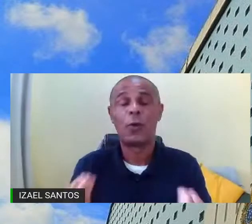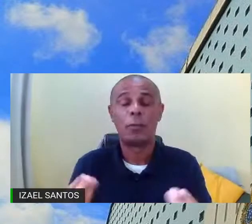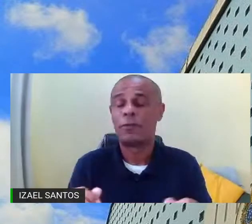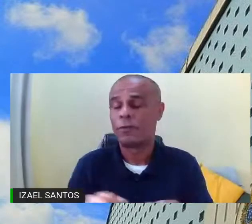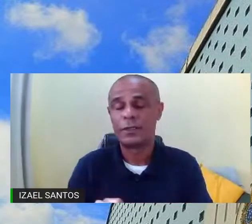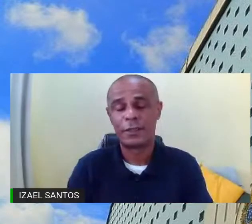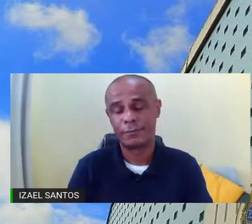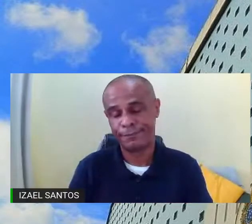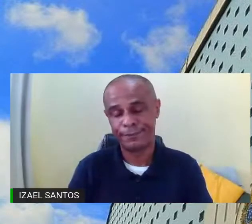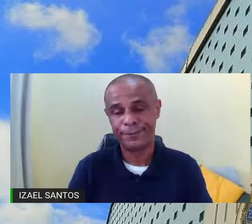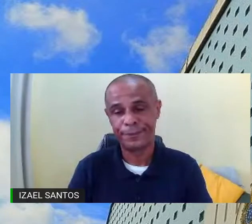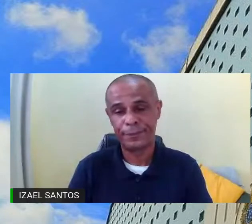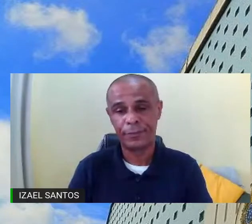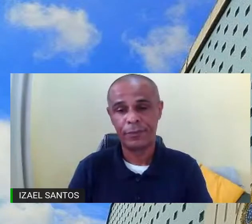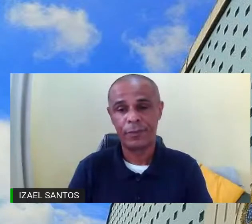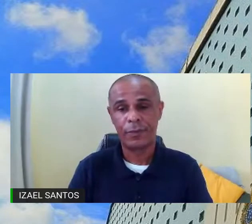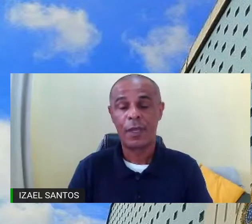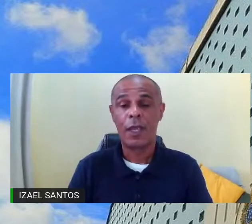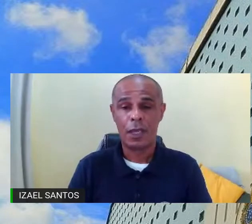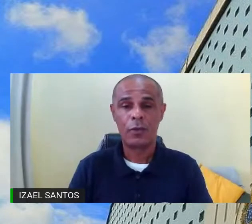finais.